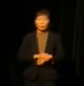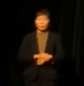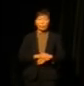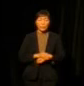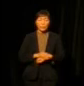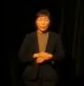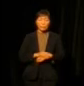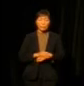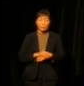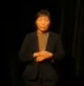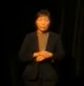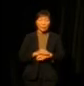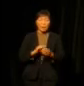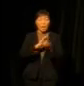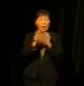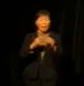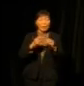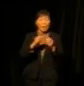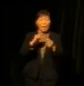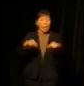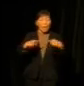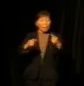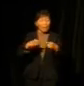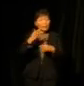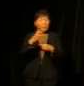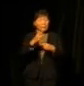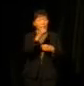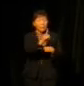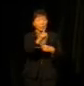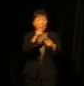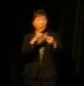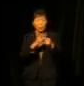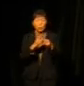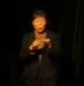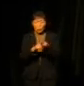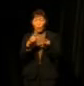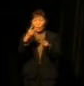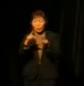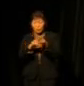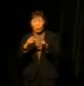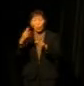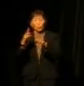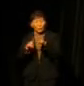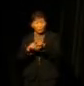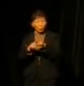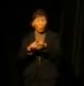原町区の原町一小三小、原町一中は原町区の学校の除染が終わった